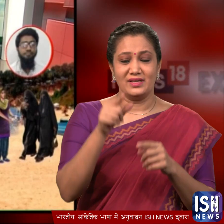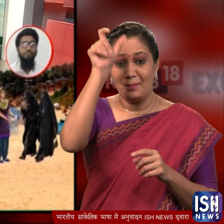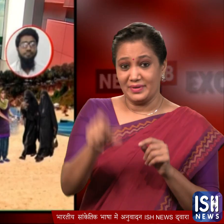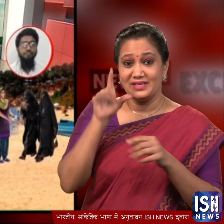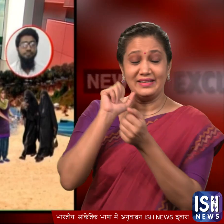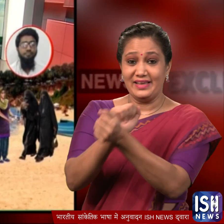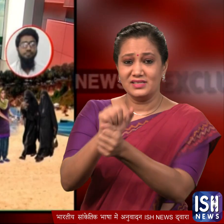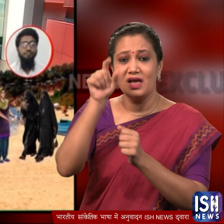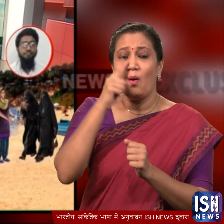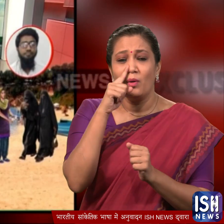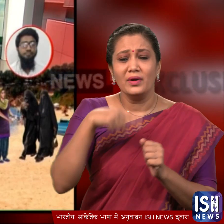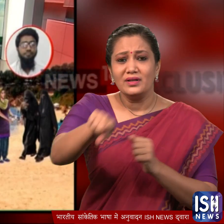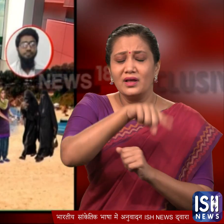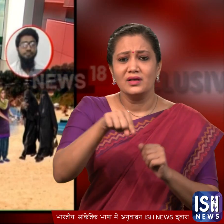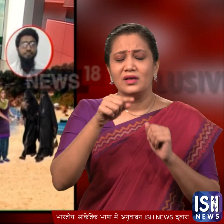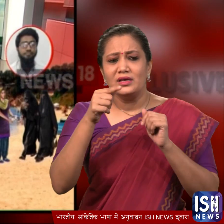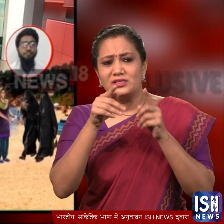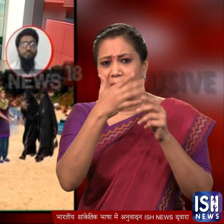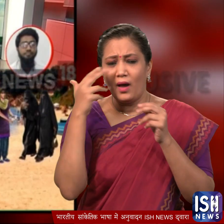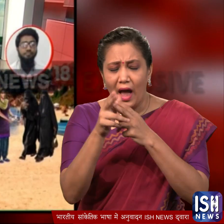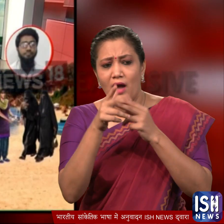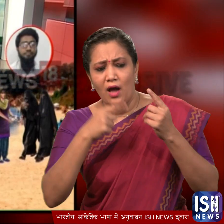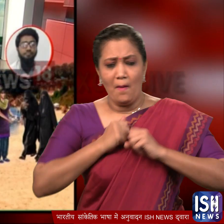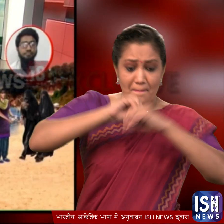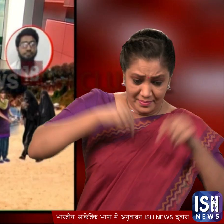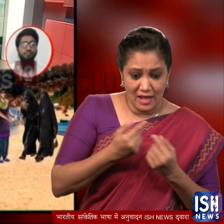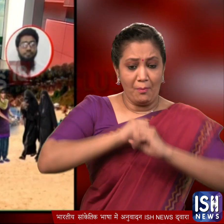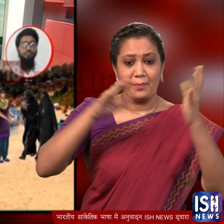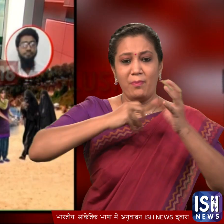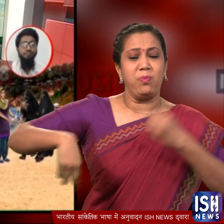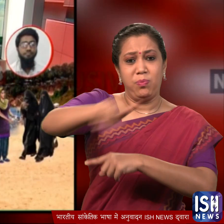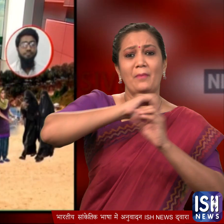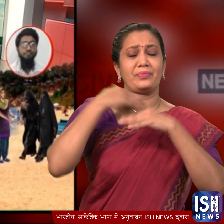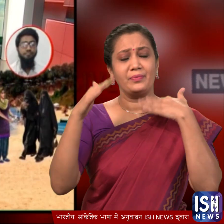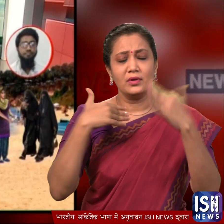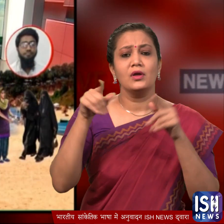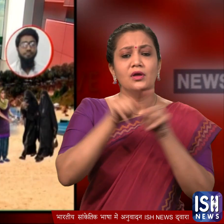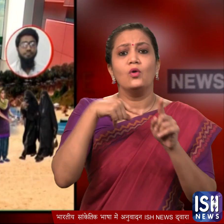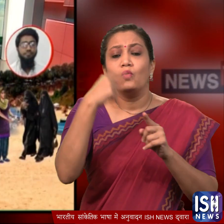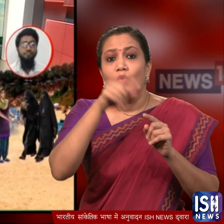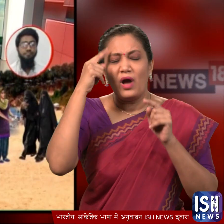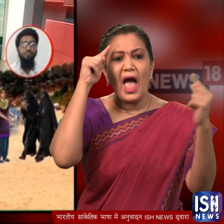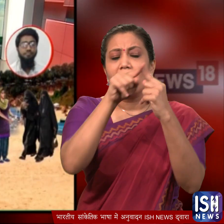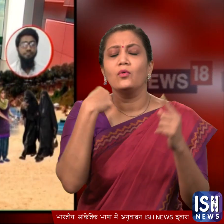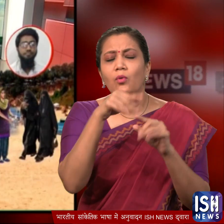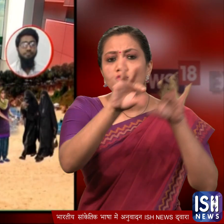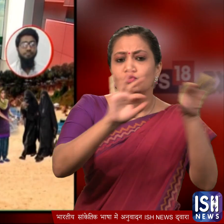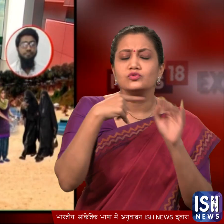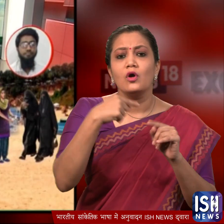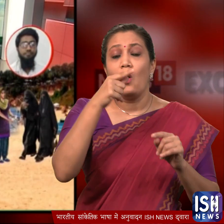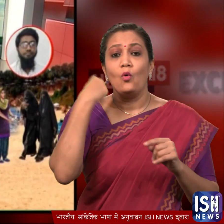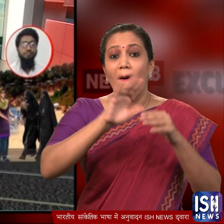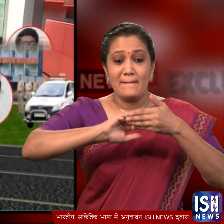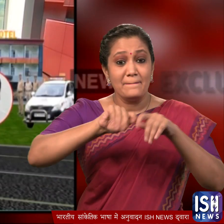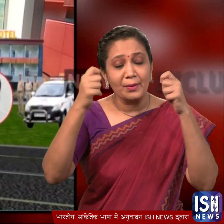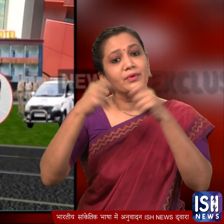अमीन इलियास महिलाओं का आत्मघाती दस्ता बनाने की साजिश रच रहा था और उसके निशाने पर तलाकशुदा महिलाएं थीं। बताया